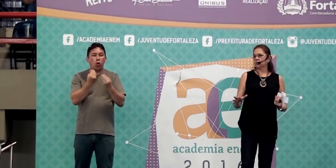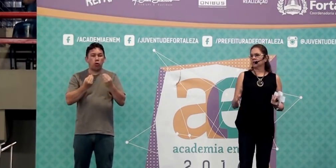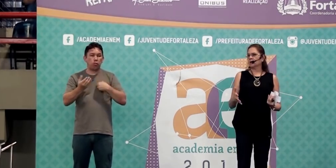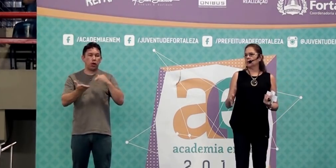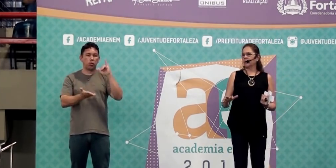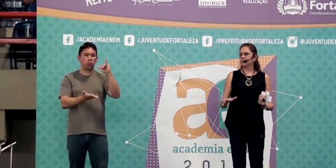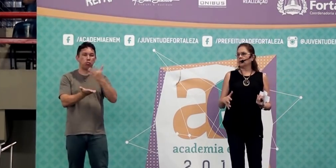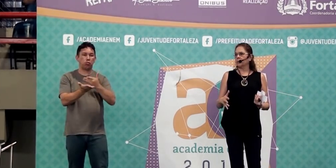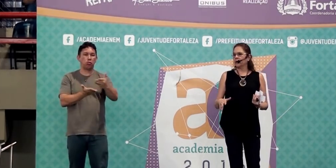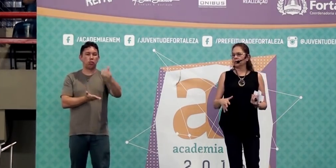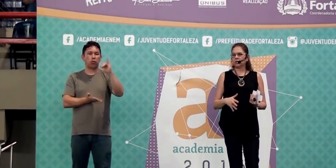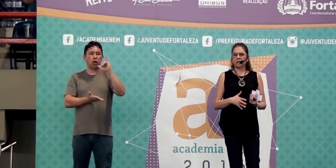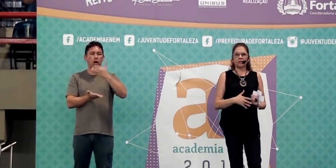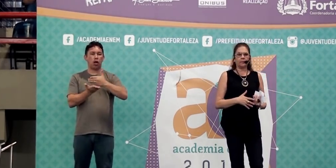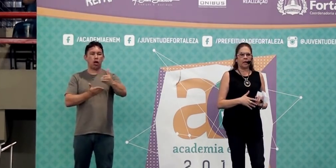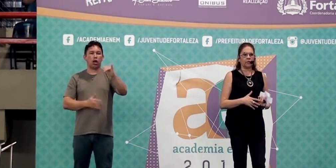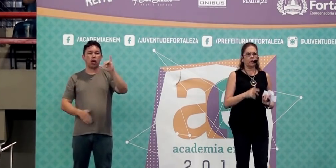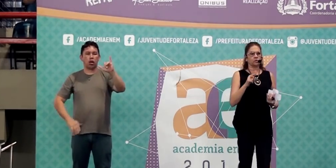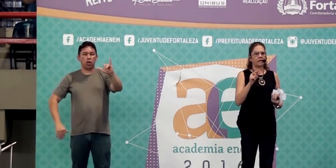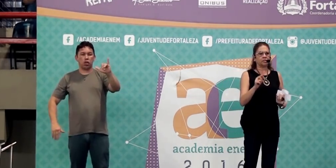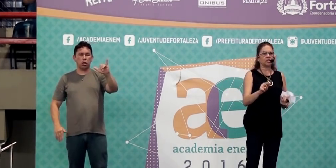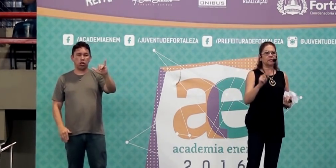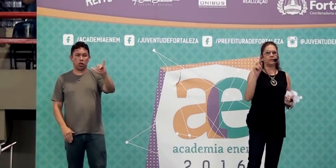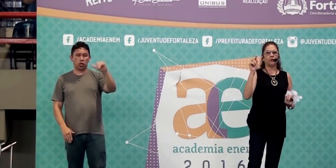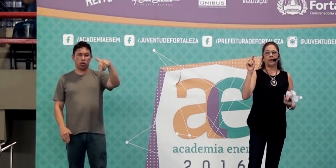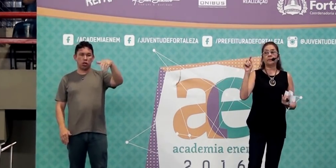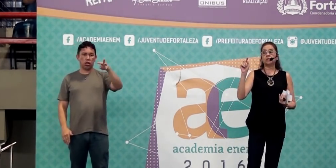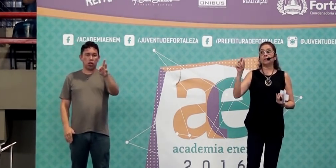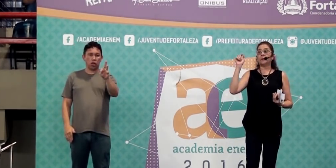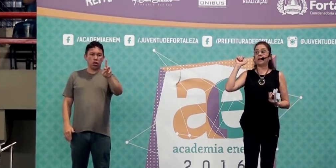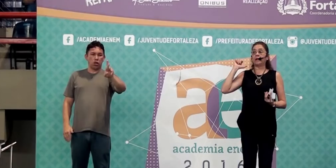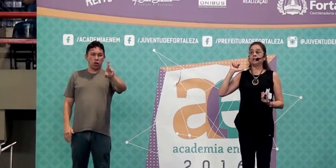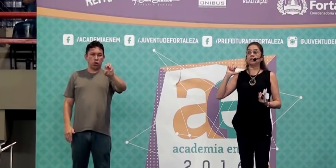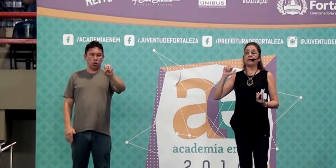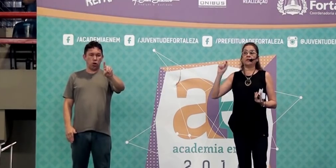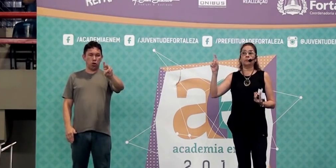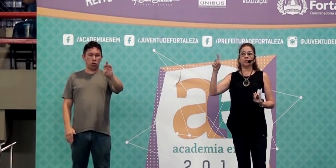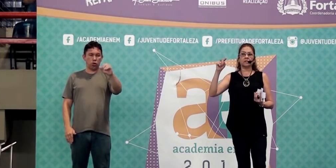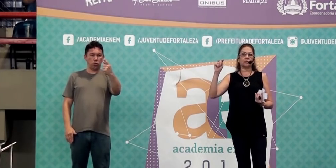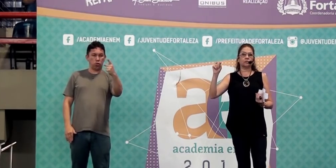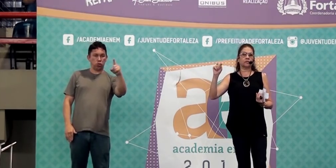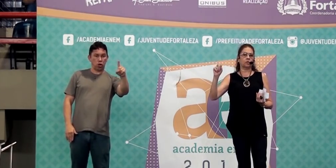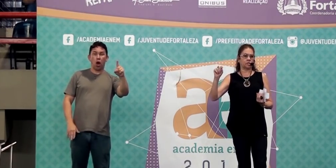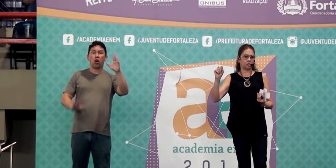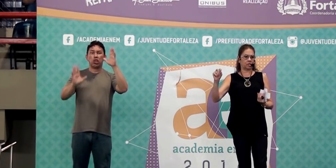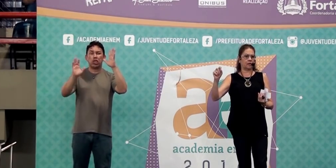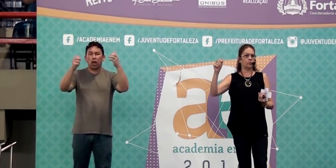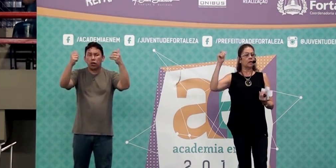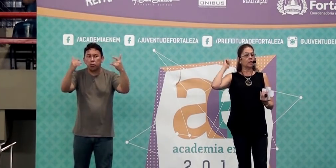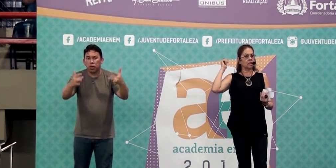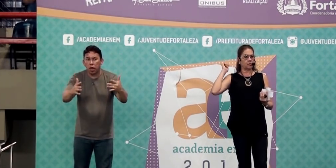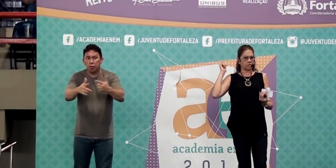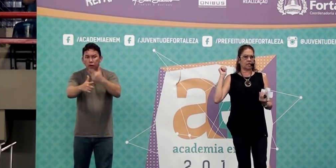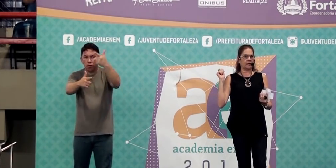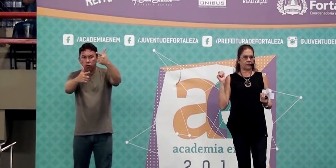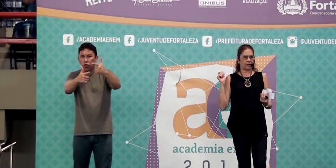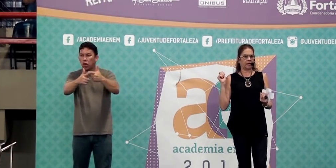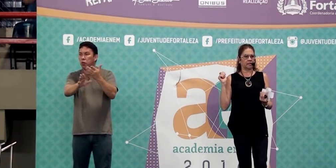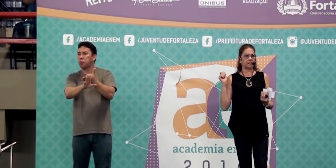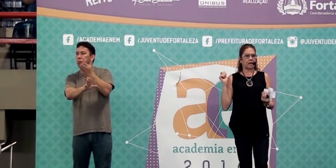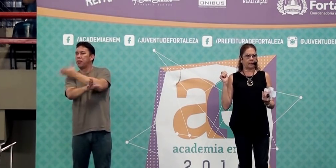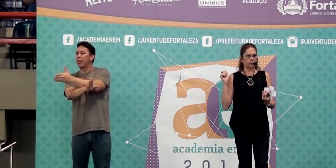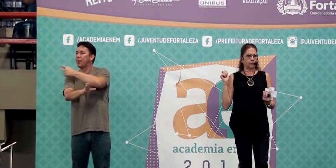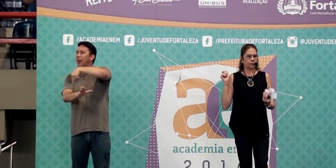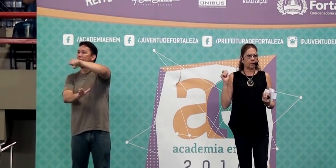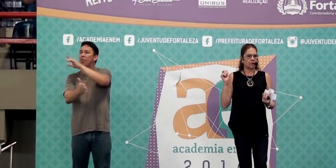a introdução mais ou menos de que tamanho? Eu já disse e vou repetir, porque naquele dia havia muitos alunos que hoje estão, que não estavam